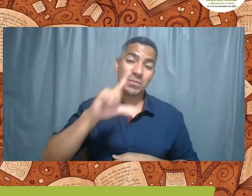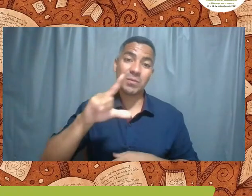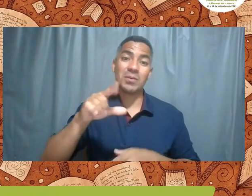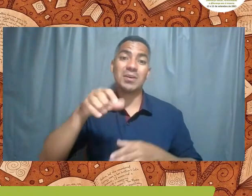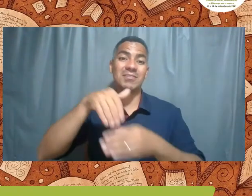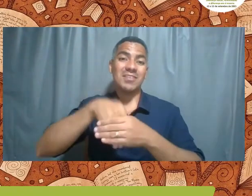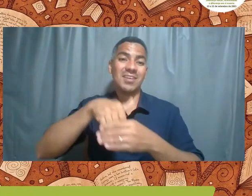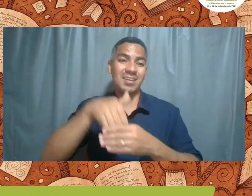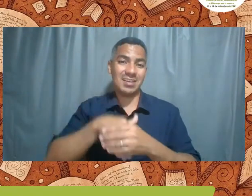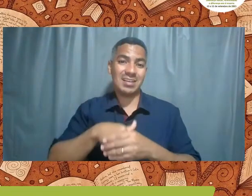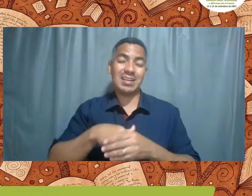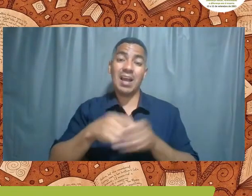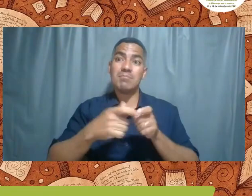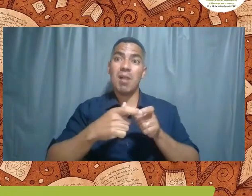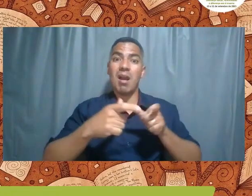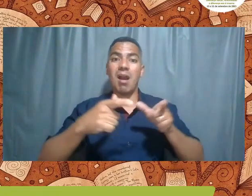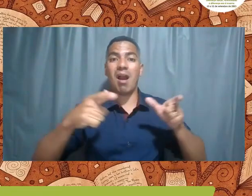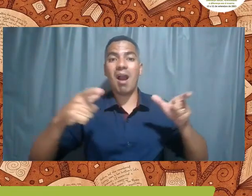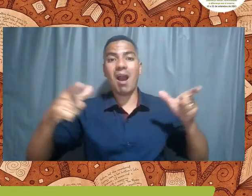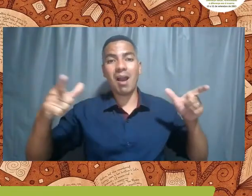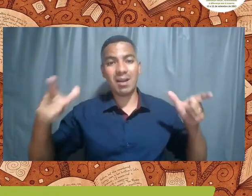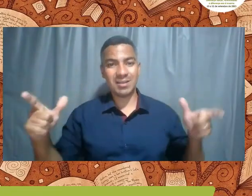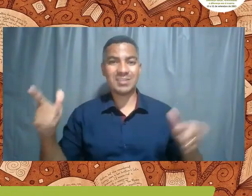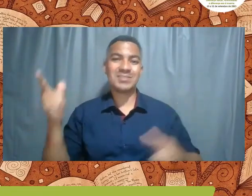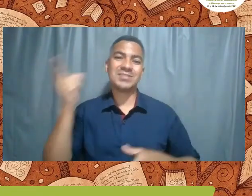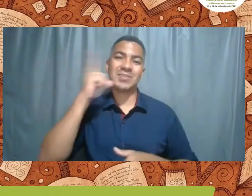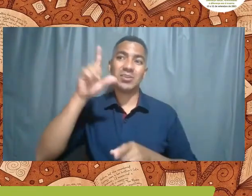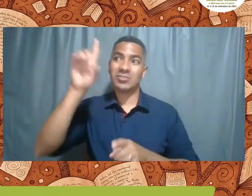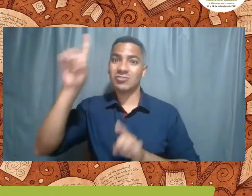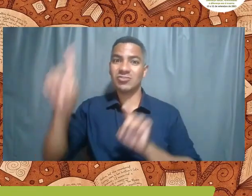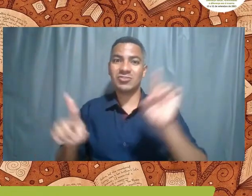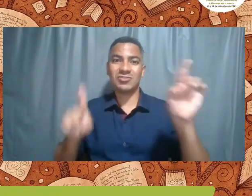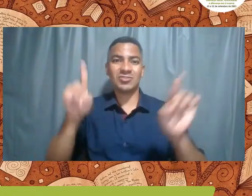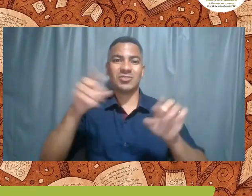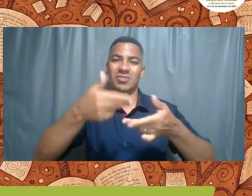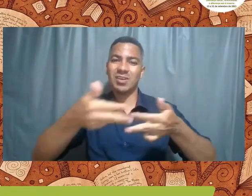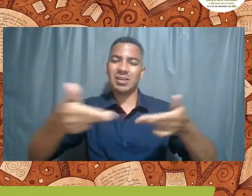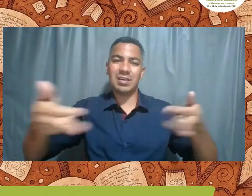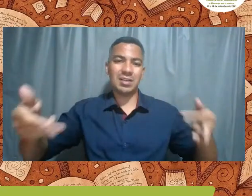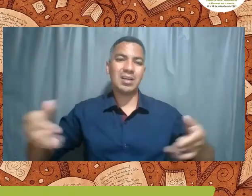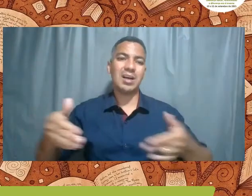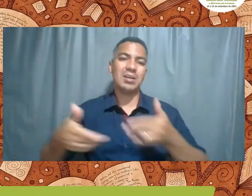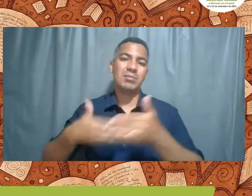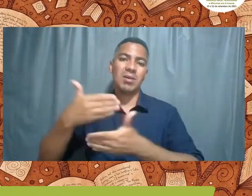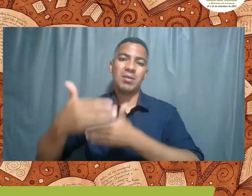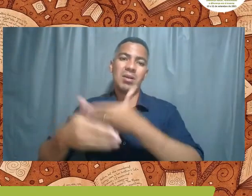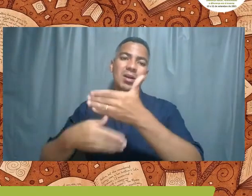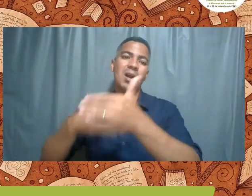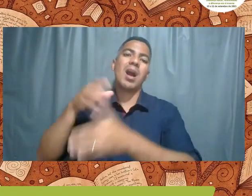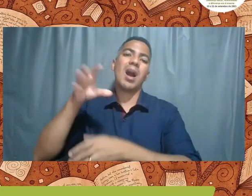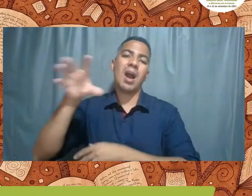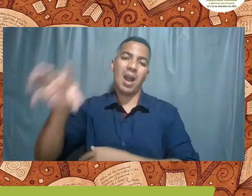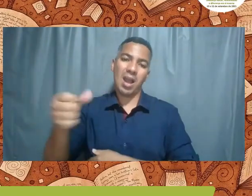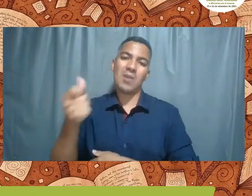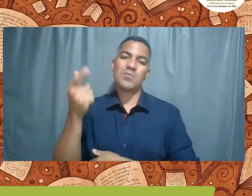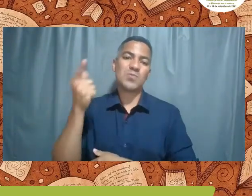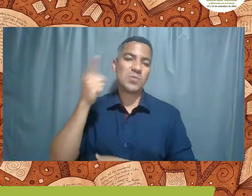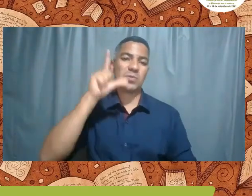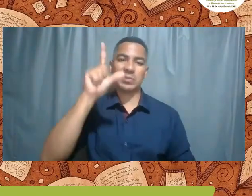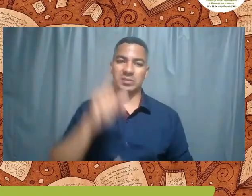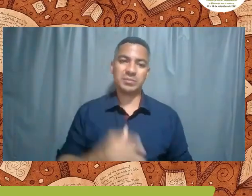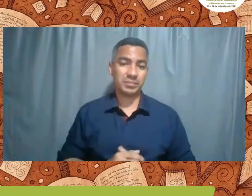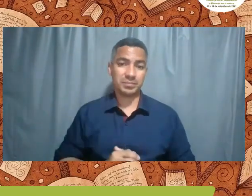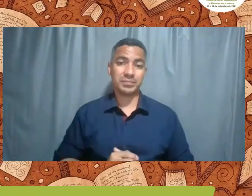né, de direitos em relação aos homens e de uma igualdade de direitos, razão pela qual